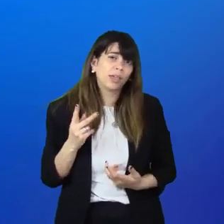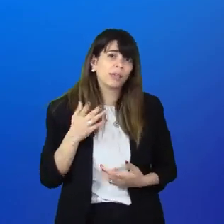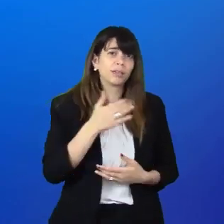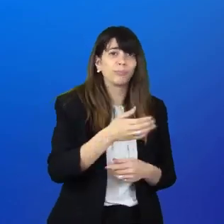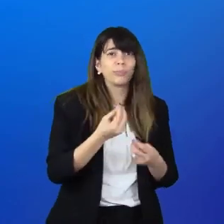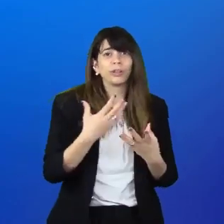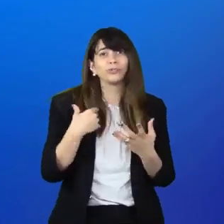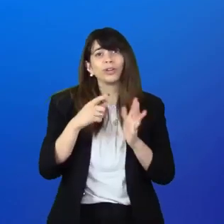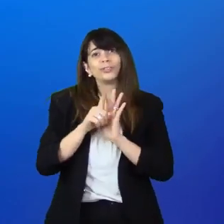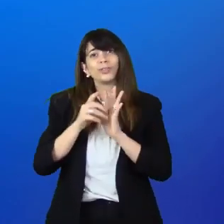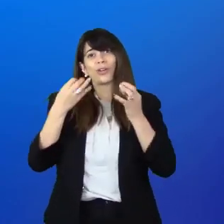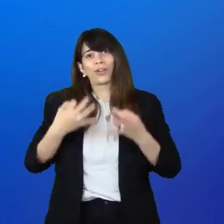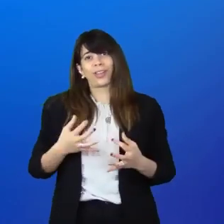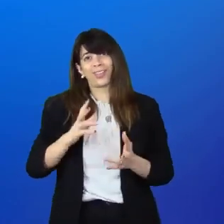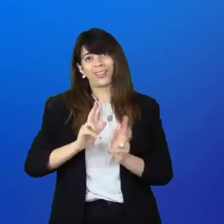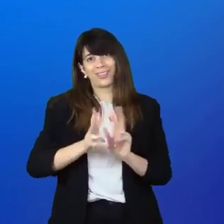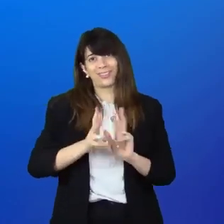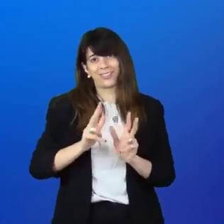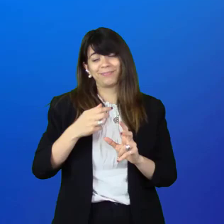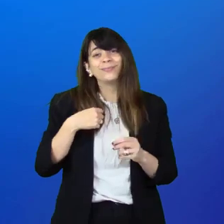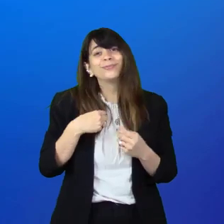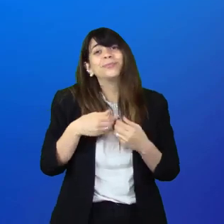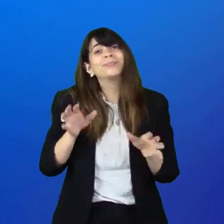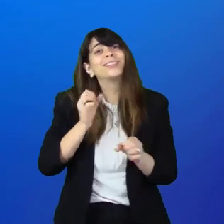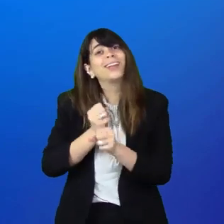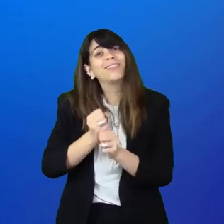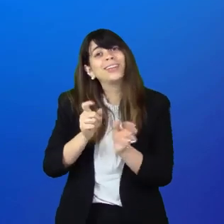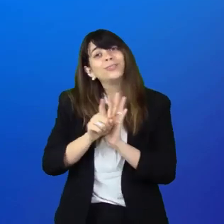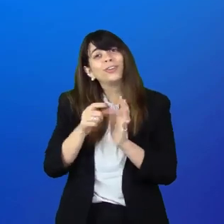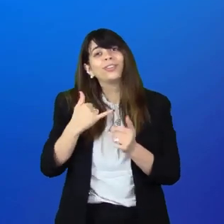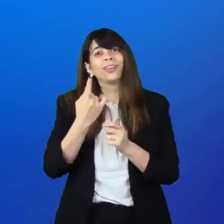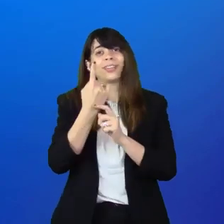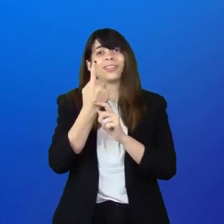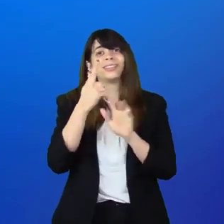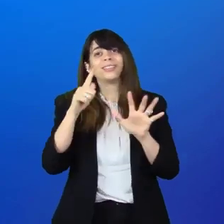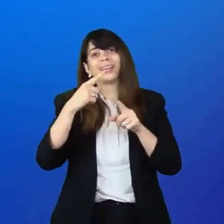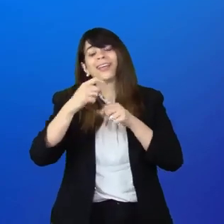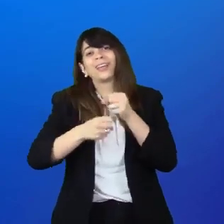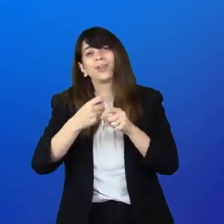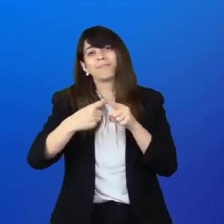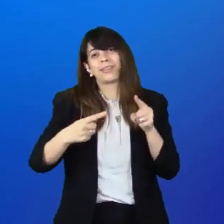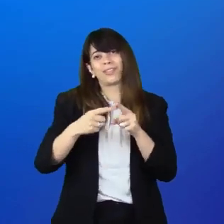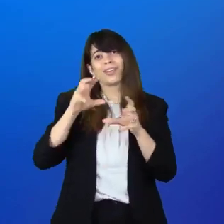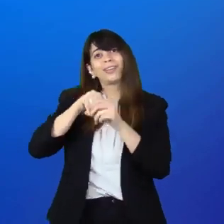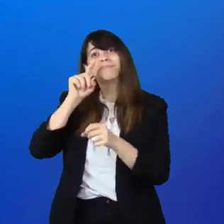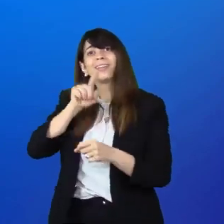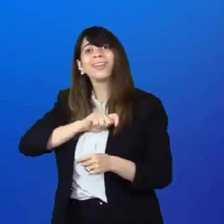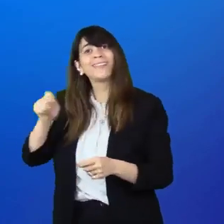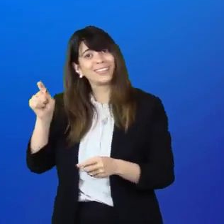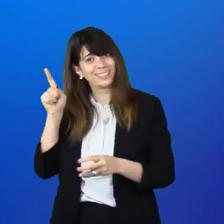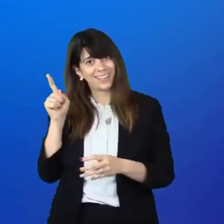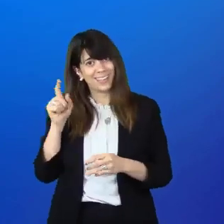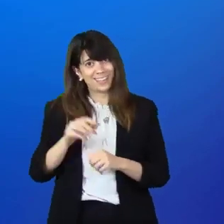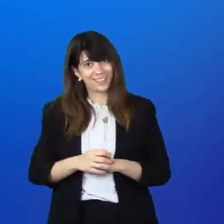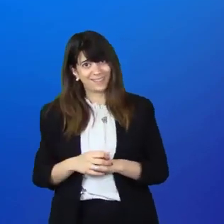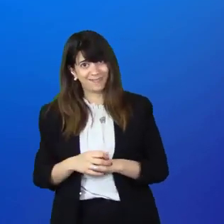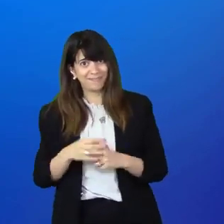real. Y dije, bueno, me lo recomendaron porque yo era instructora de lengua de señas. Trabajé en minas de